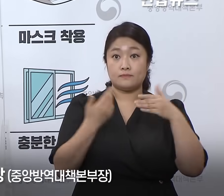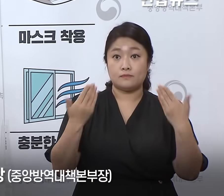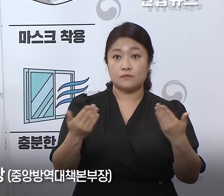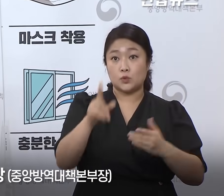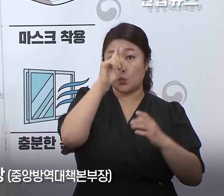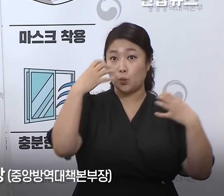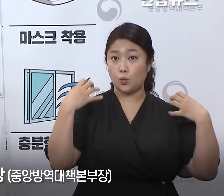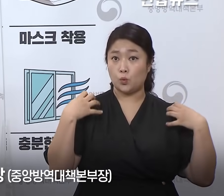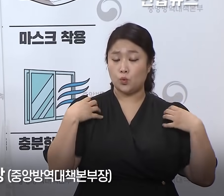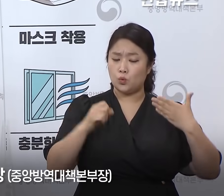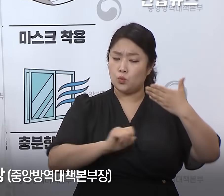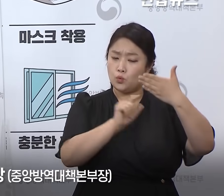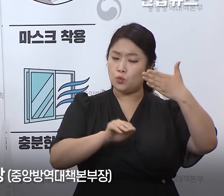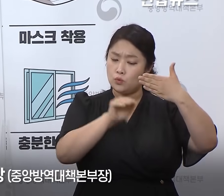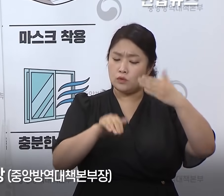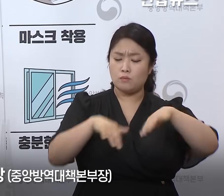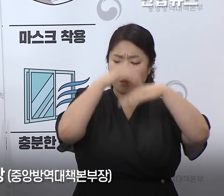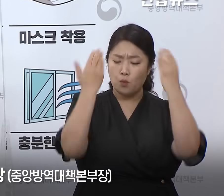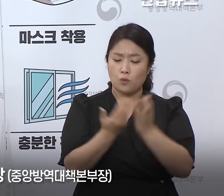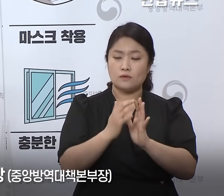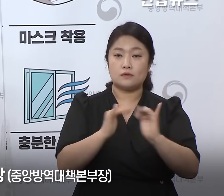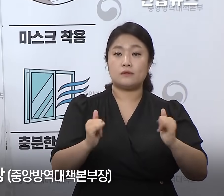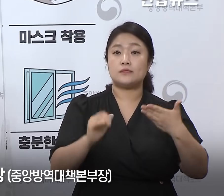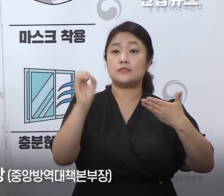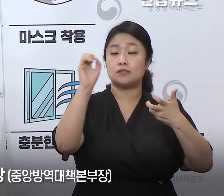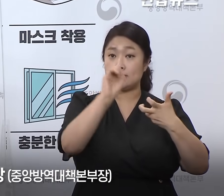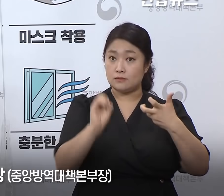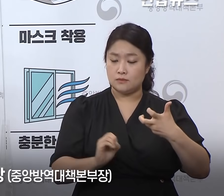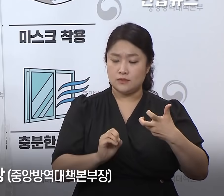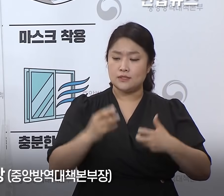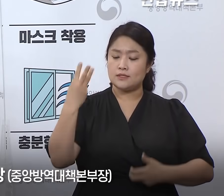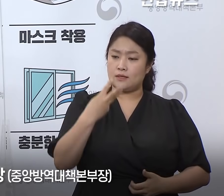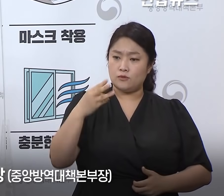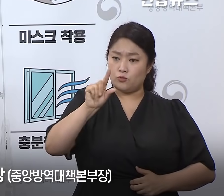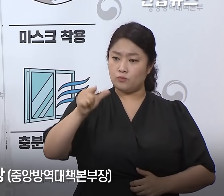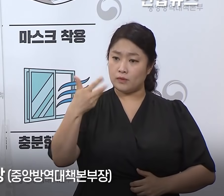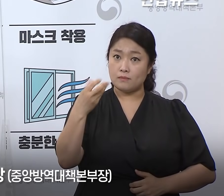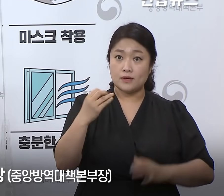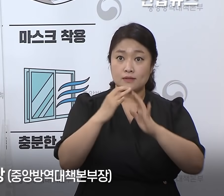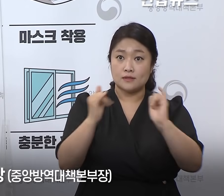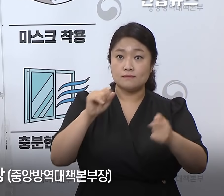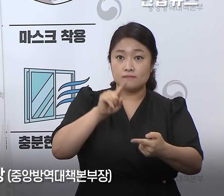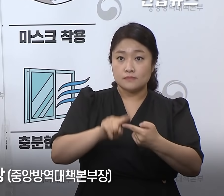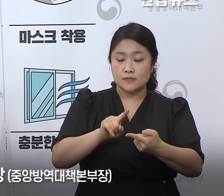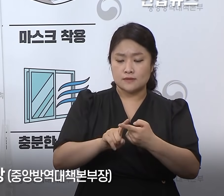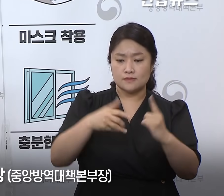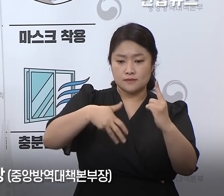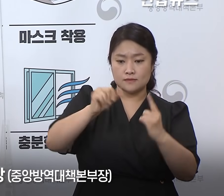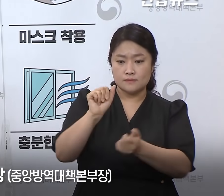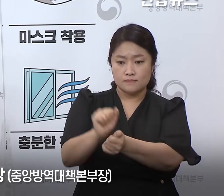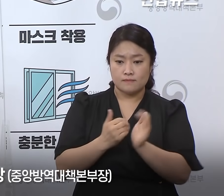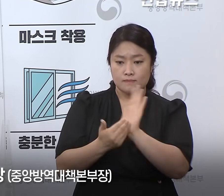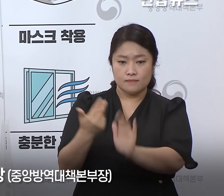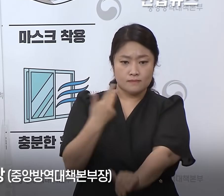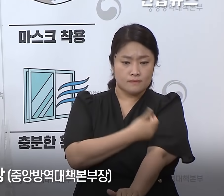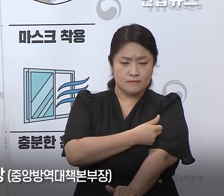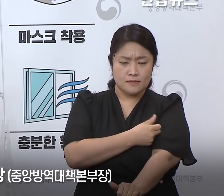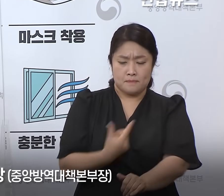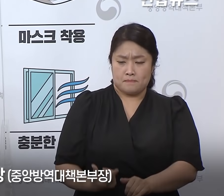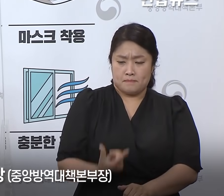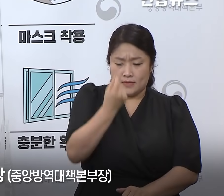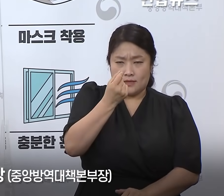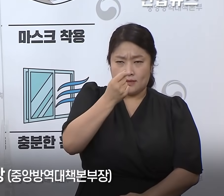정부는 9월 중 전국민의 70% 인 3천 6백만 명에 대한 1차 접종 초기 달성을